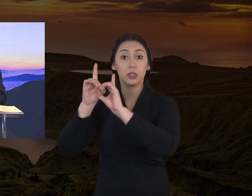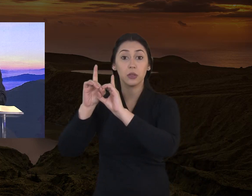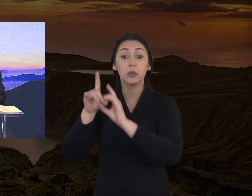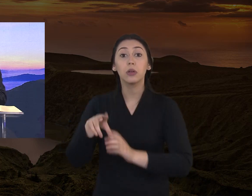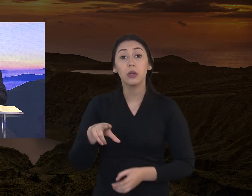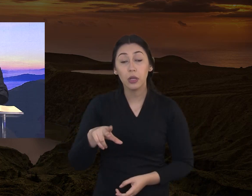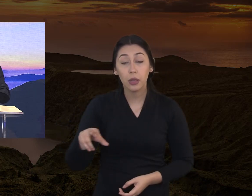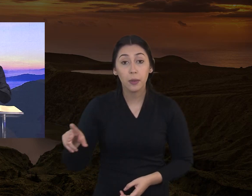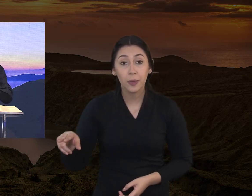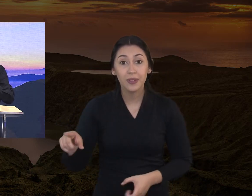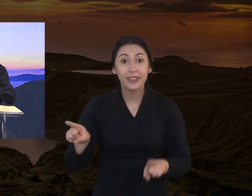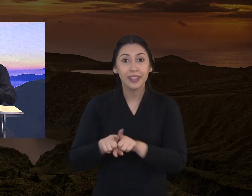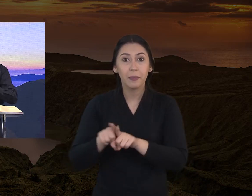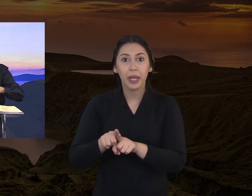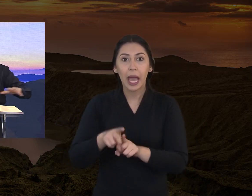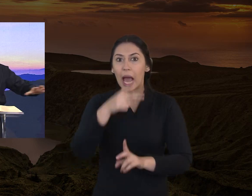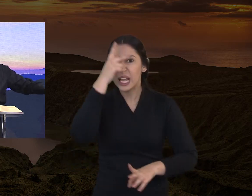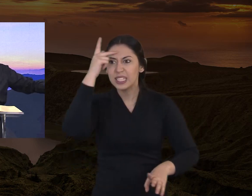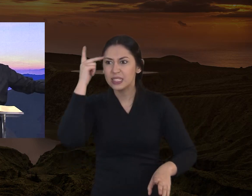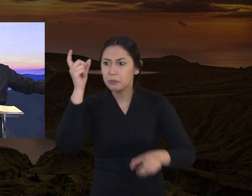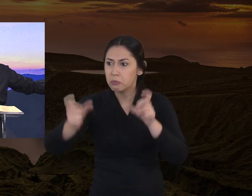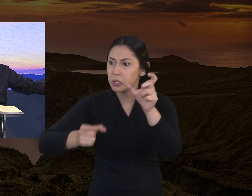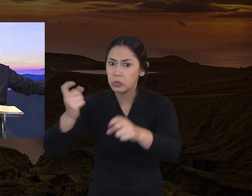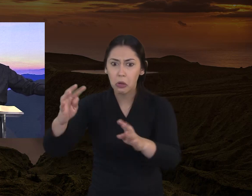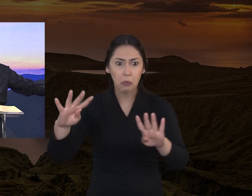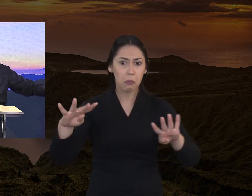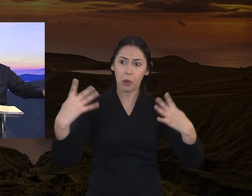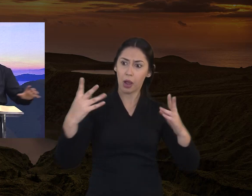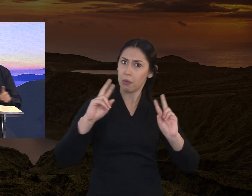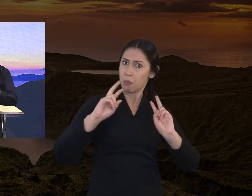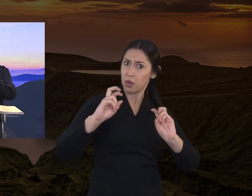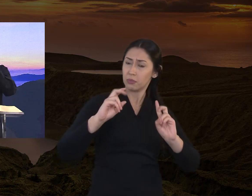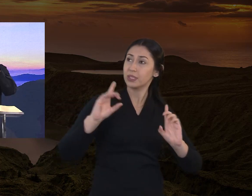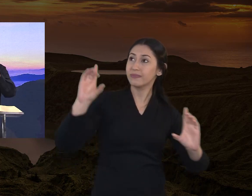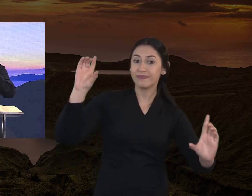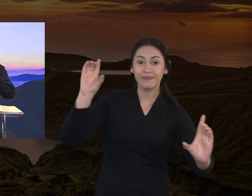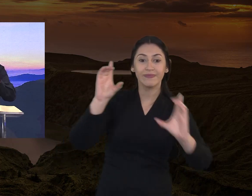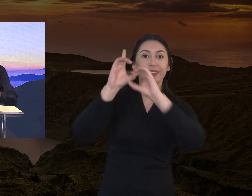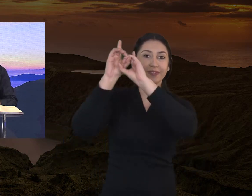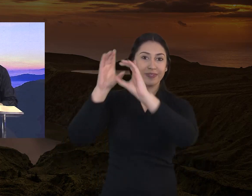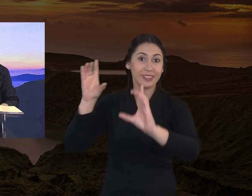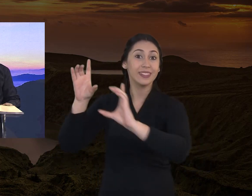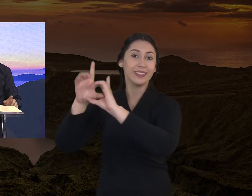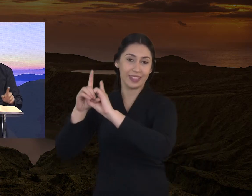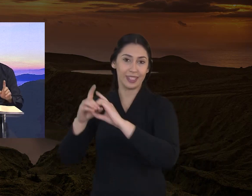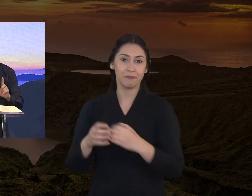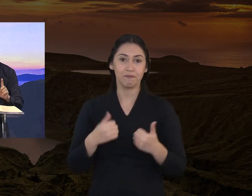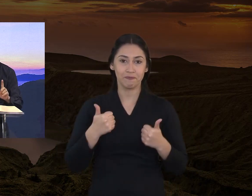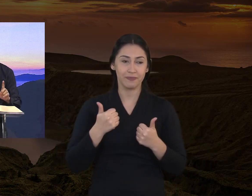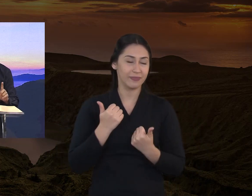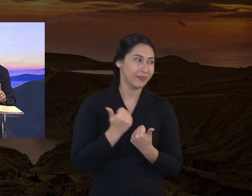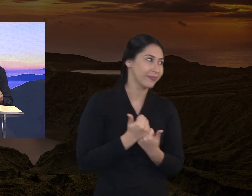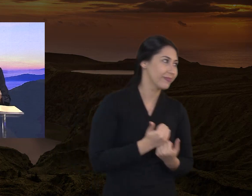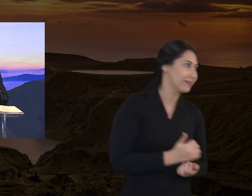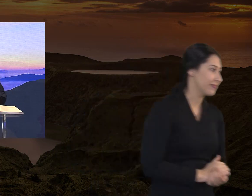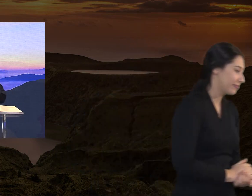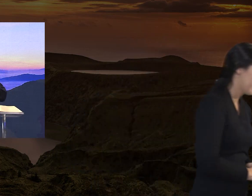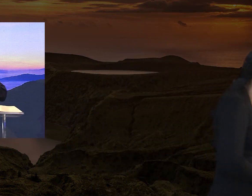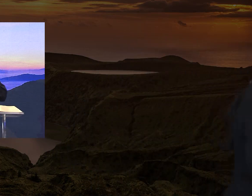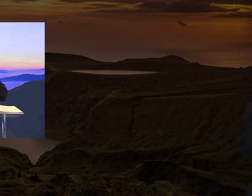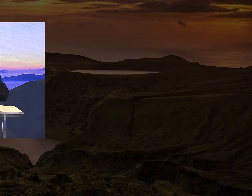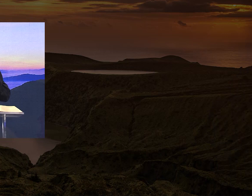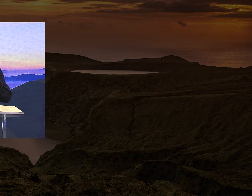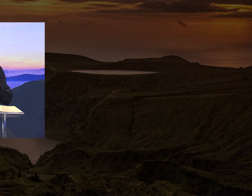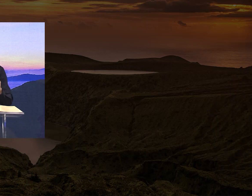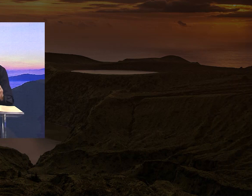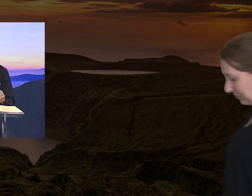queridos irmãos, vai reconectar as outras coisas. Esse é o plano de Deus, tá? Então aqui diz assim,